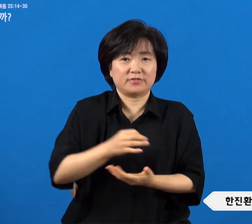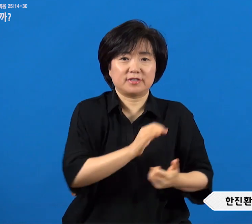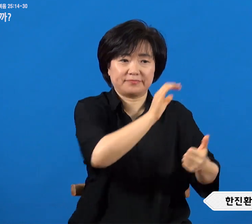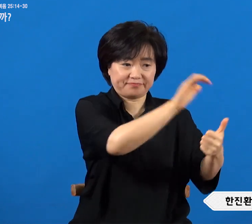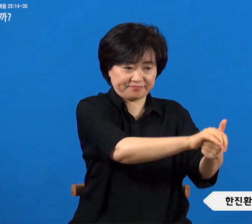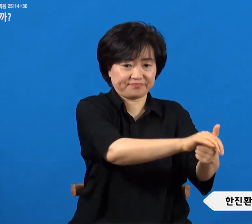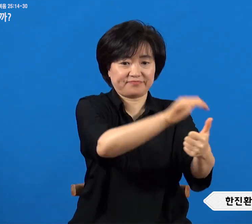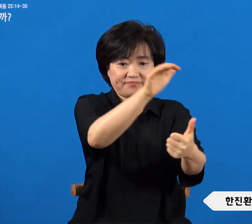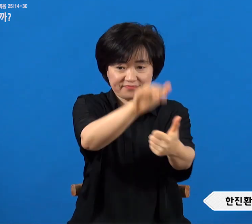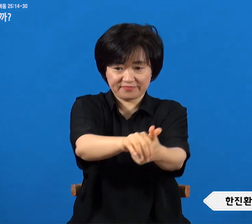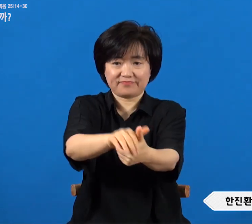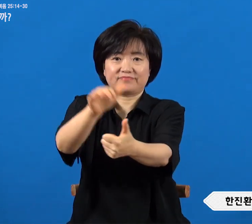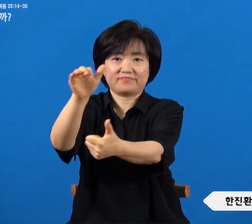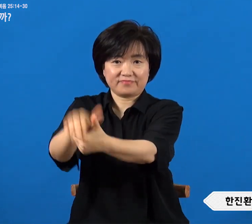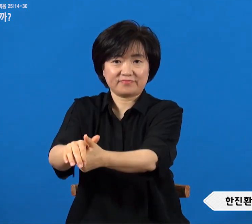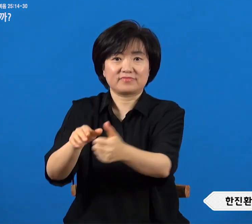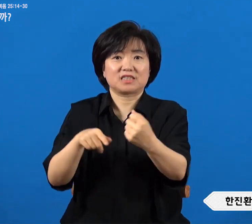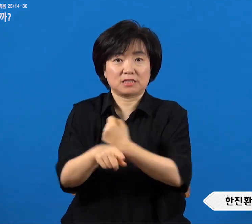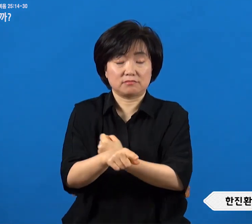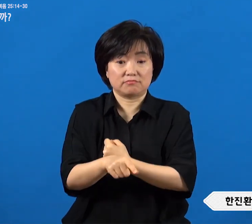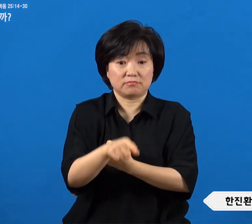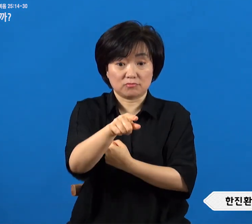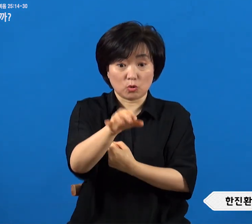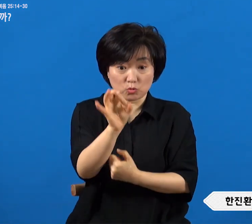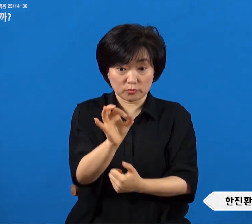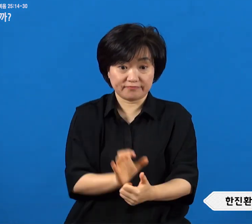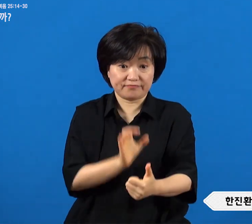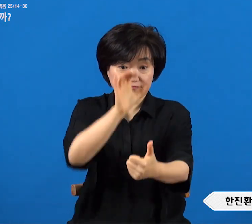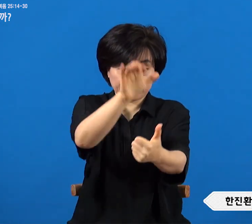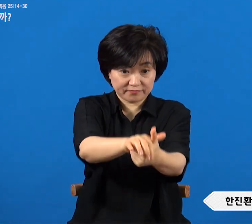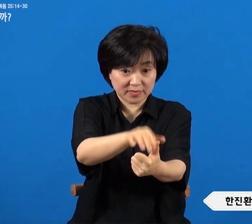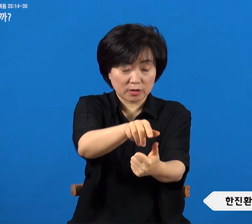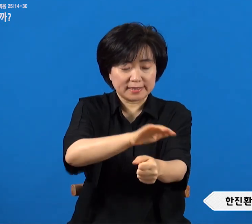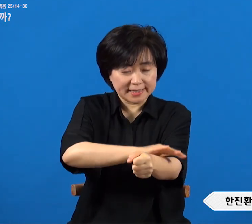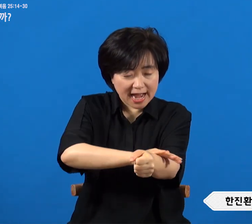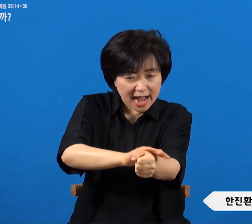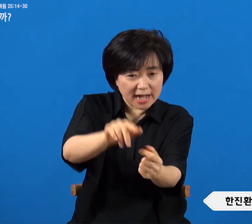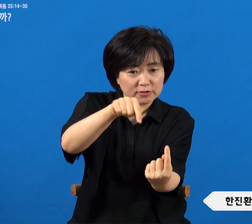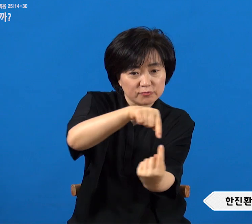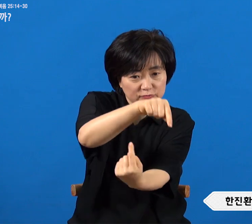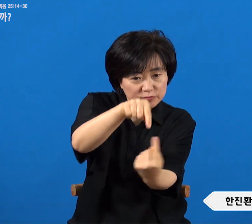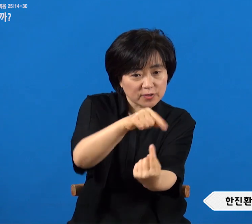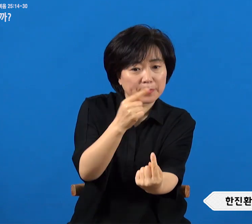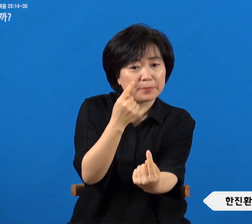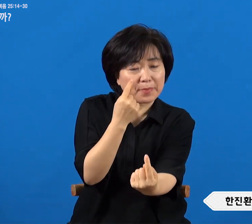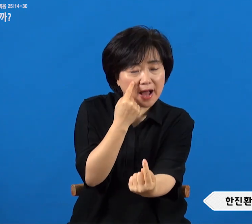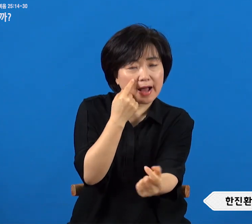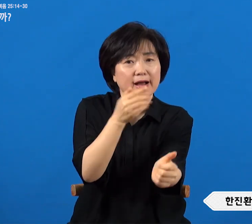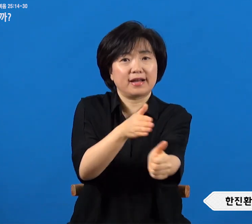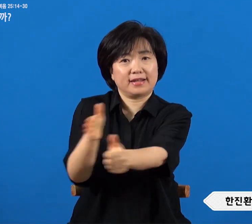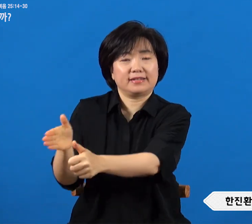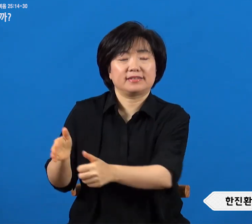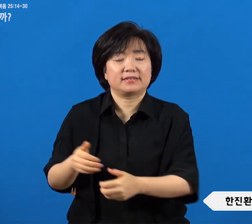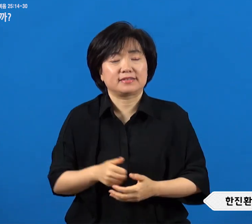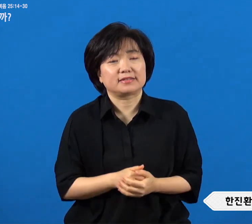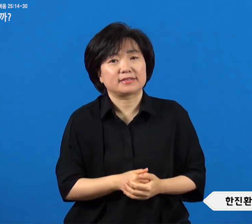귀한 자원을 맡기고는 너희들 이것을 가지고 잘 운용을 해보아라 했습니다.